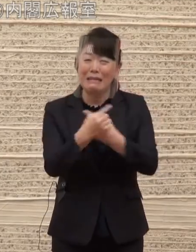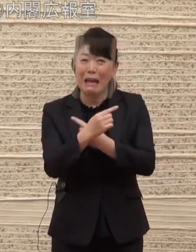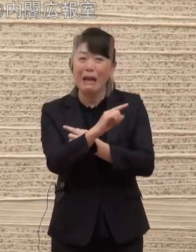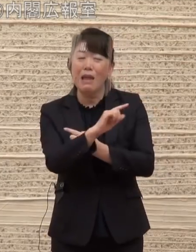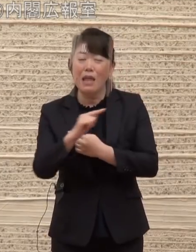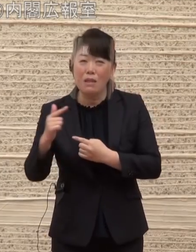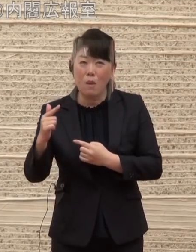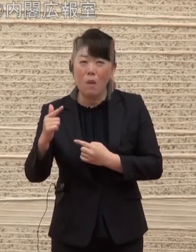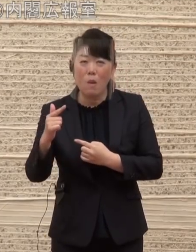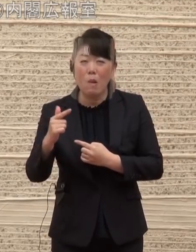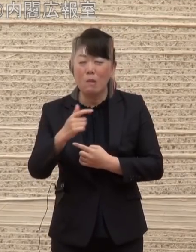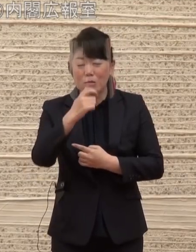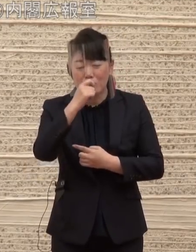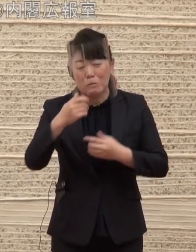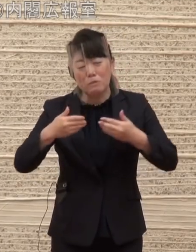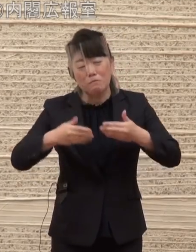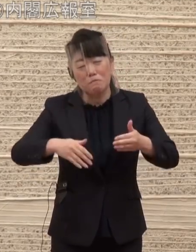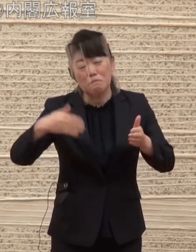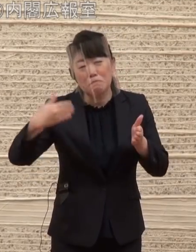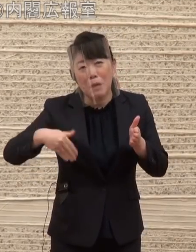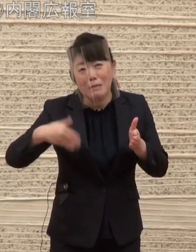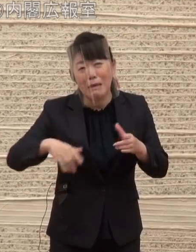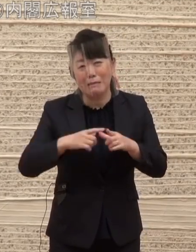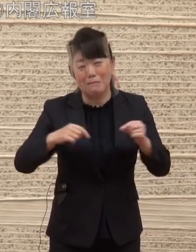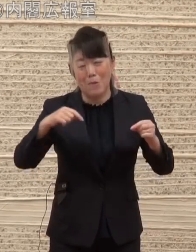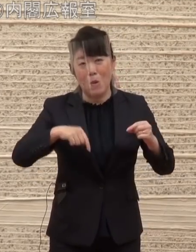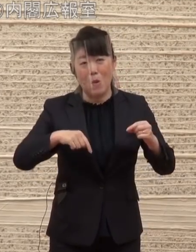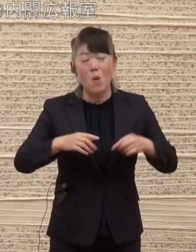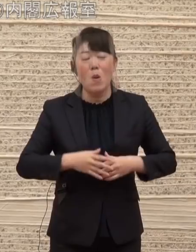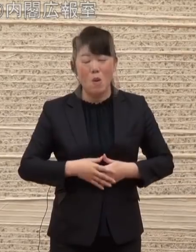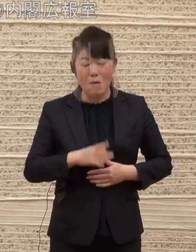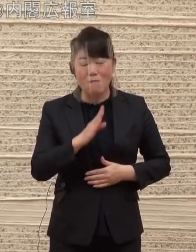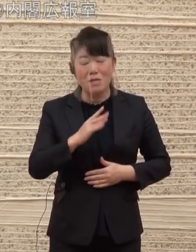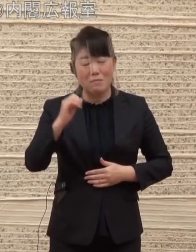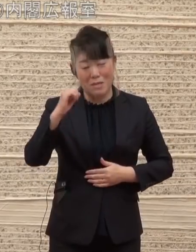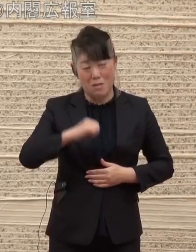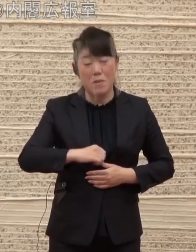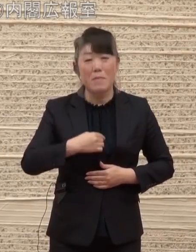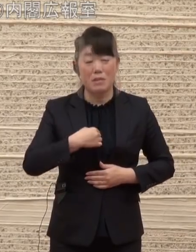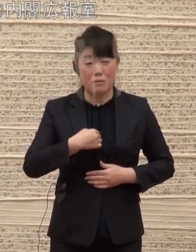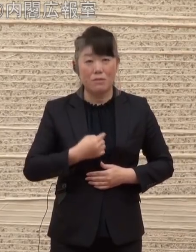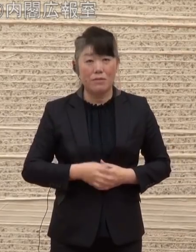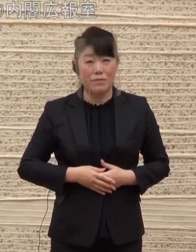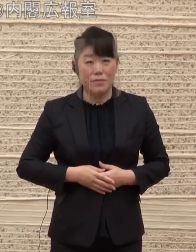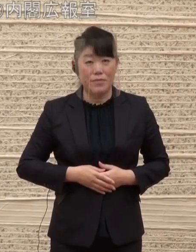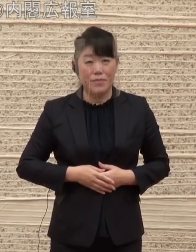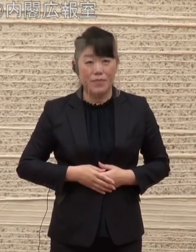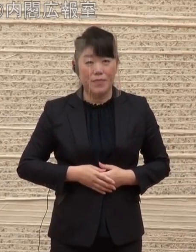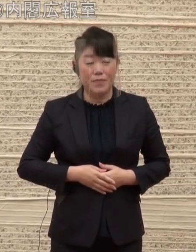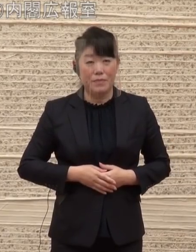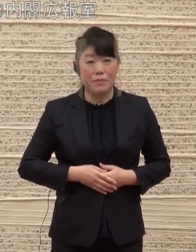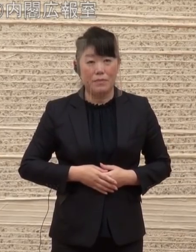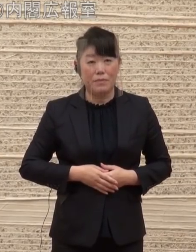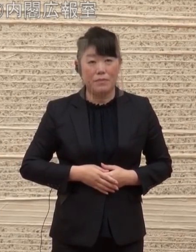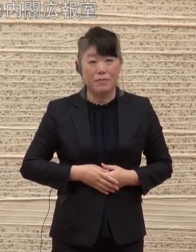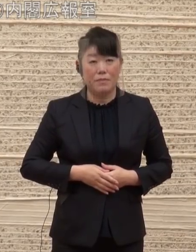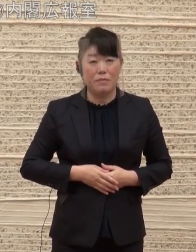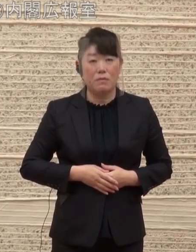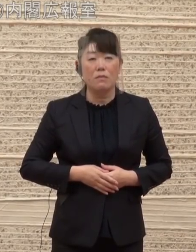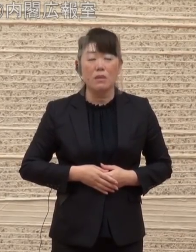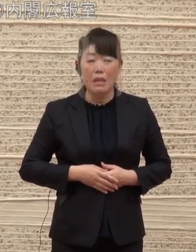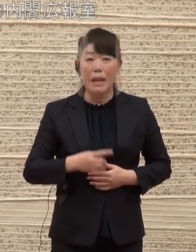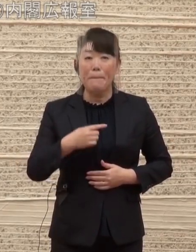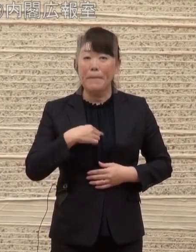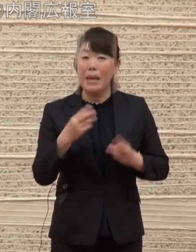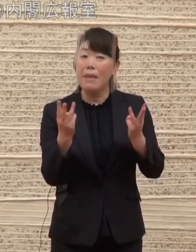十分にまーすんでない点があることはこれは率直に認めなければならないと思いますこのマイ